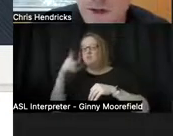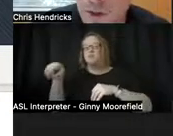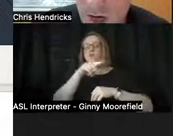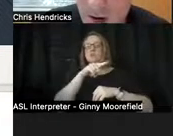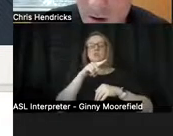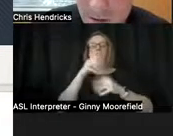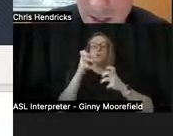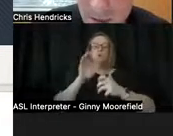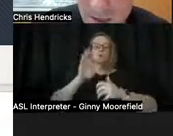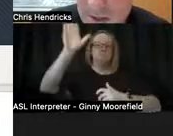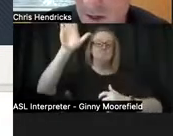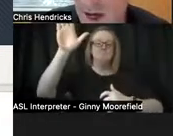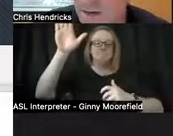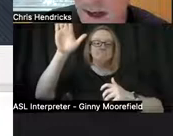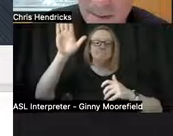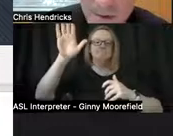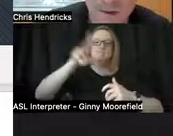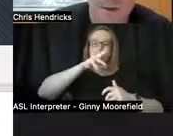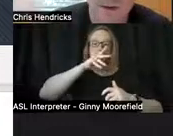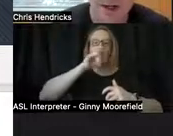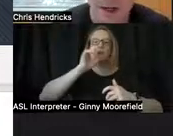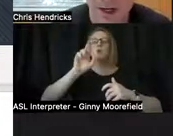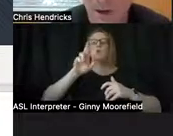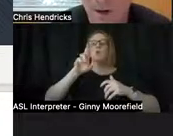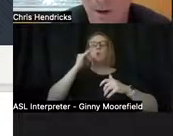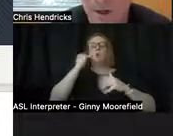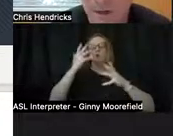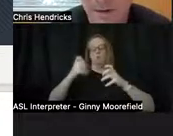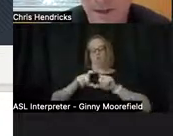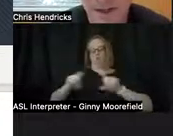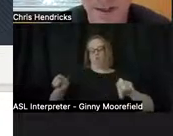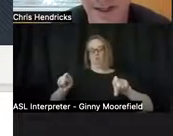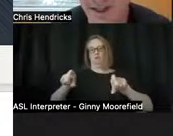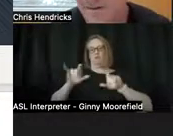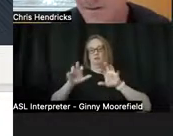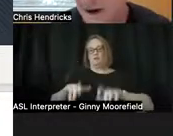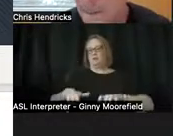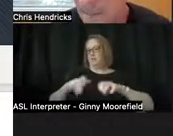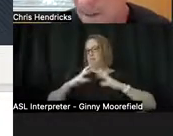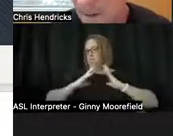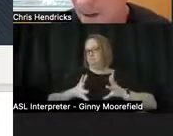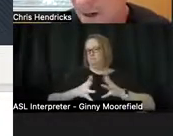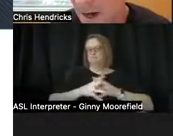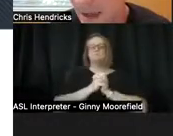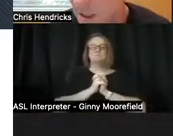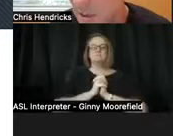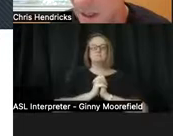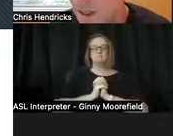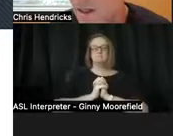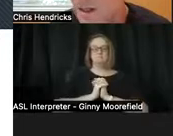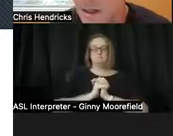y alguien quiere activar su micrófono compartir alguna opinión o si levantar la mano yo